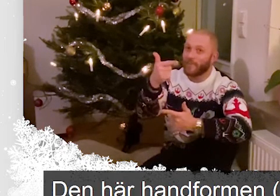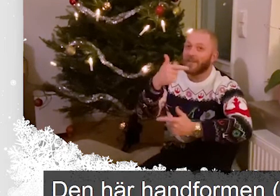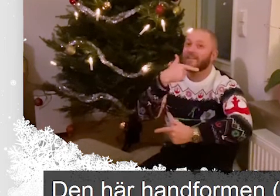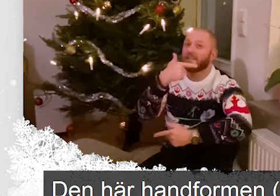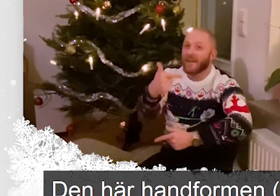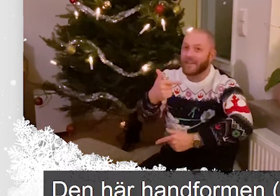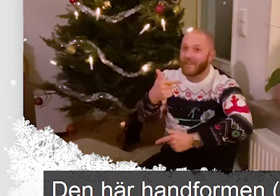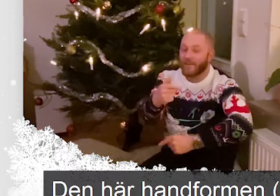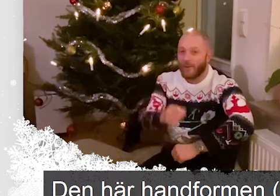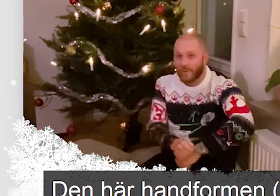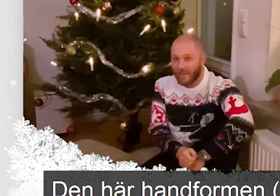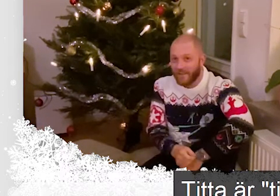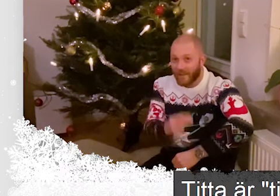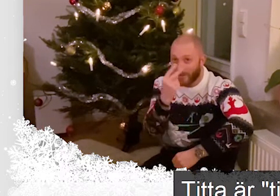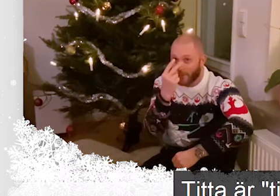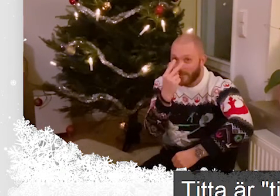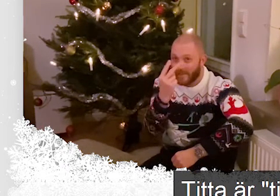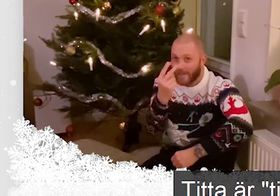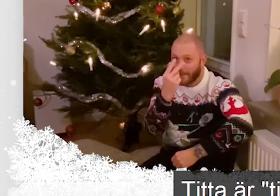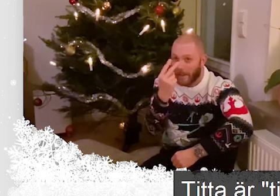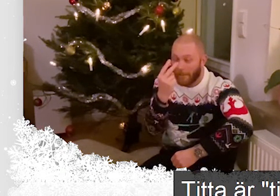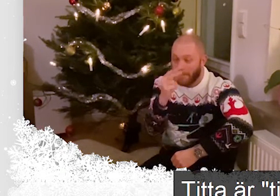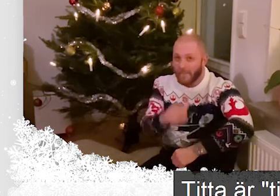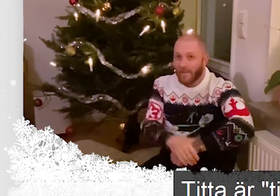handformen. Tack. Och titta är ju titta.